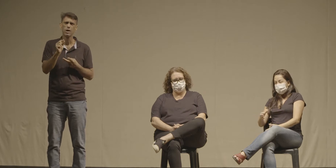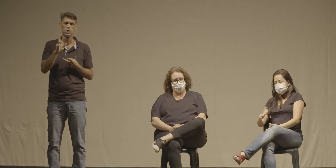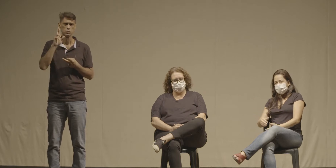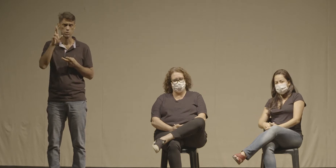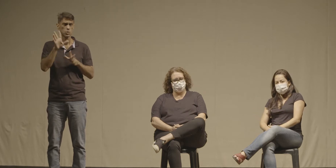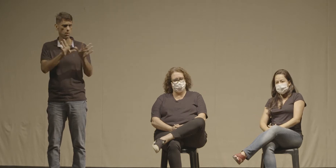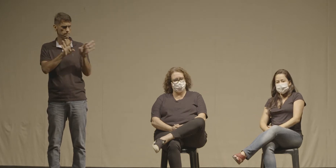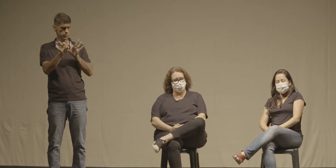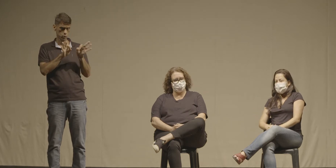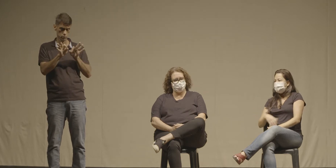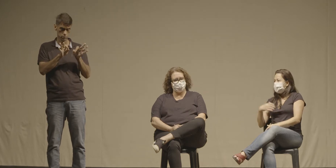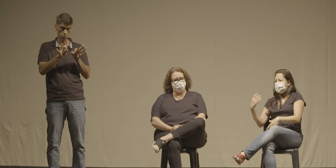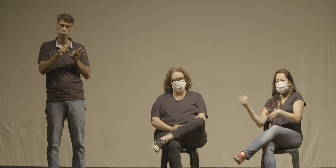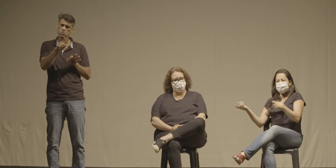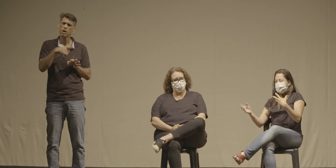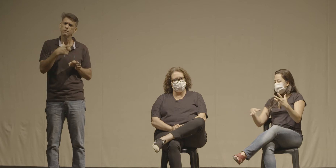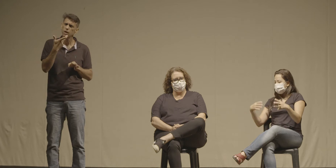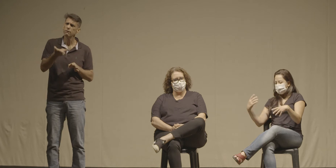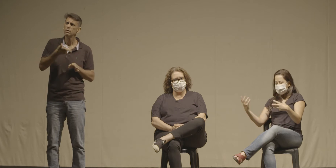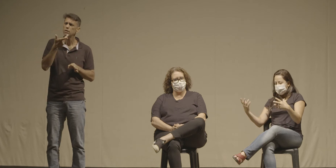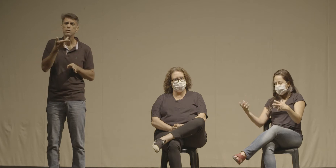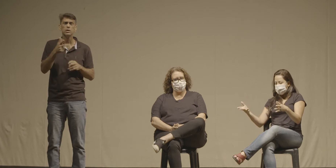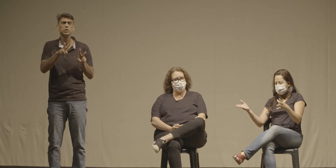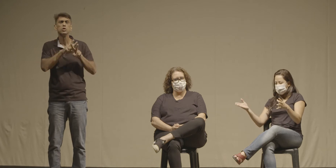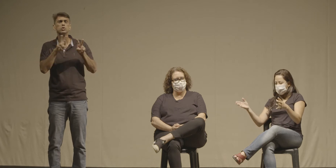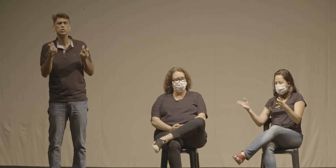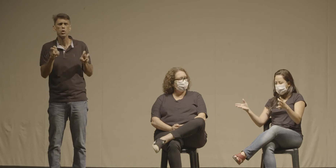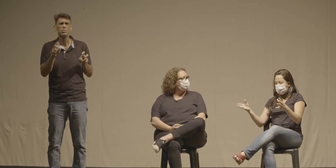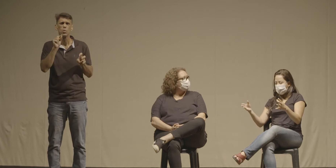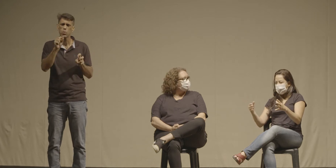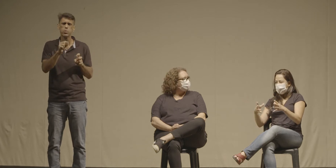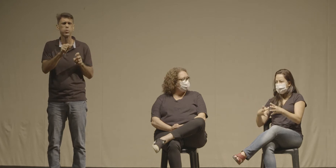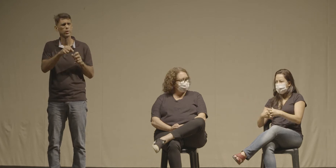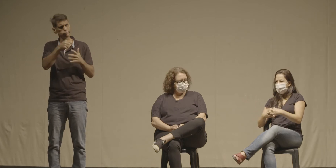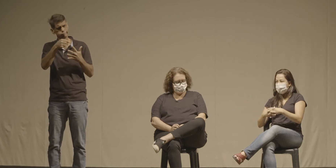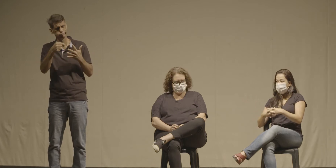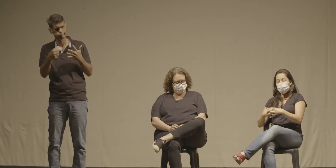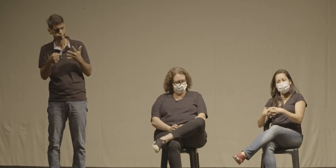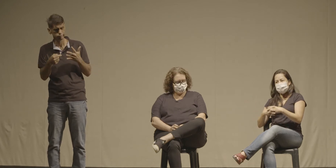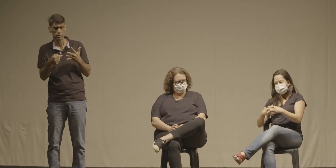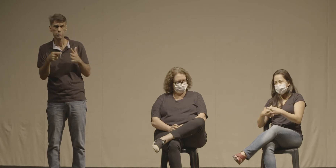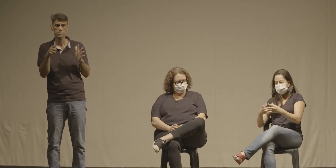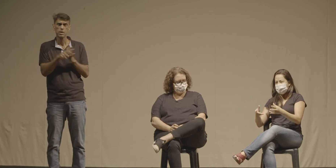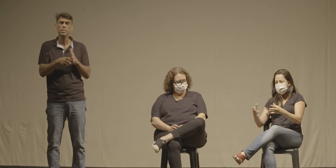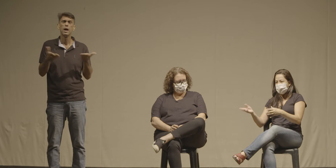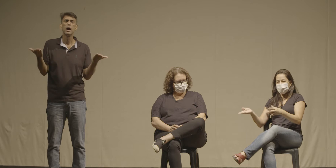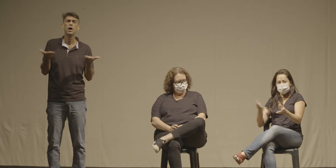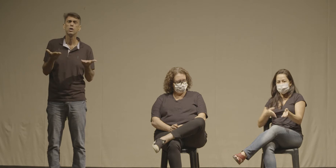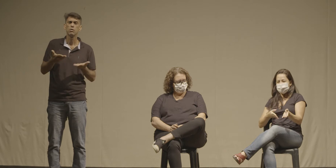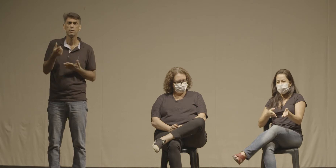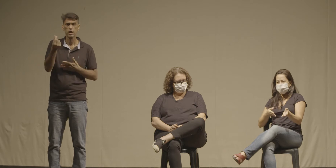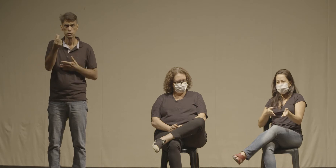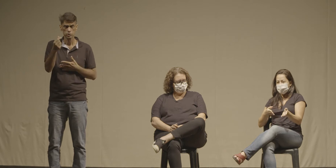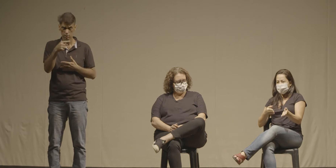de produção e aí falaram sobre amenidades. Quando chegou na hora, ele virou e falou, bom, agora vamos tratar de dinheiro,